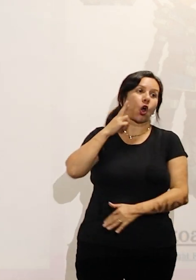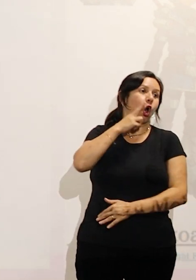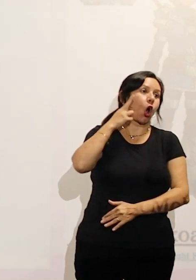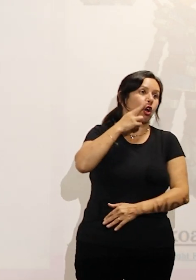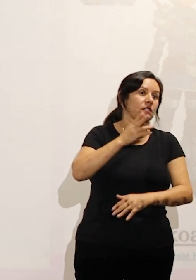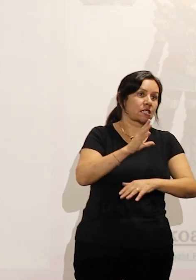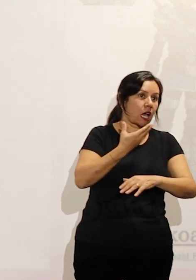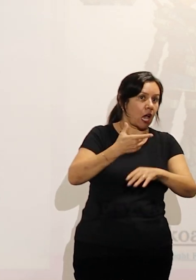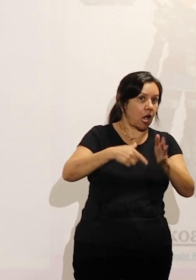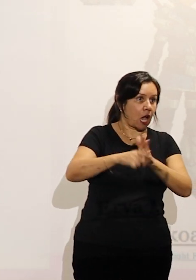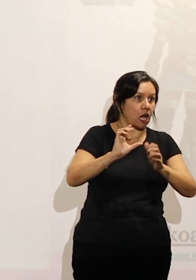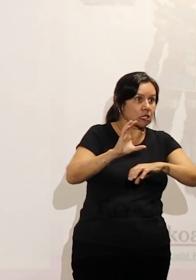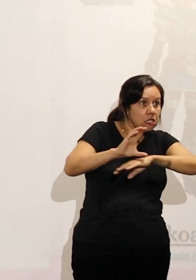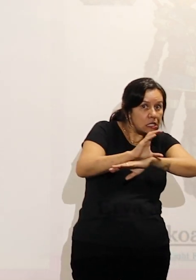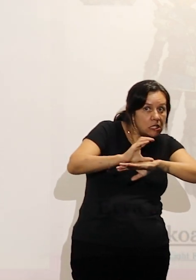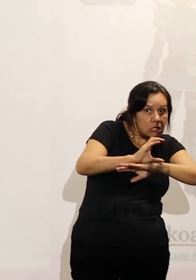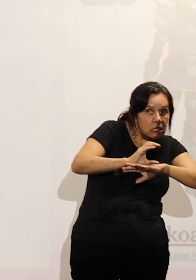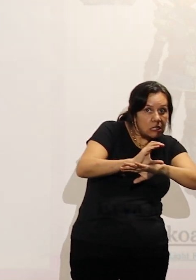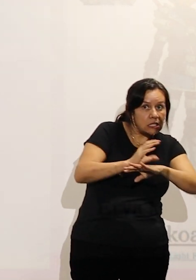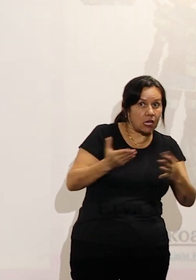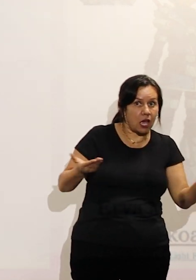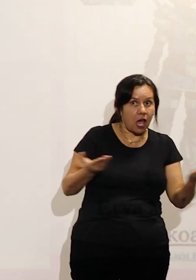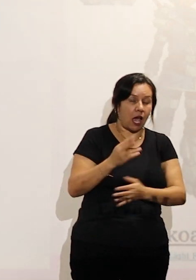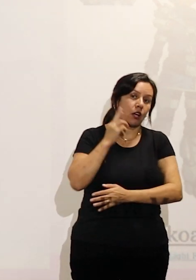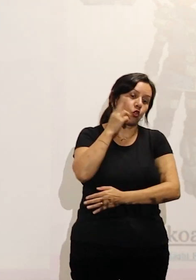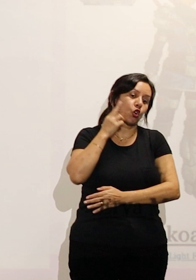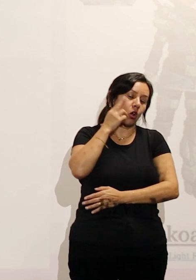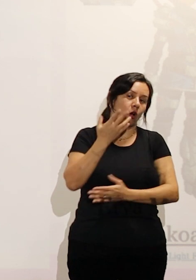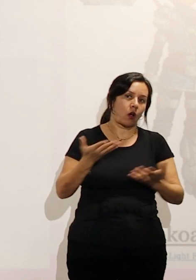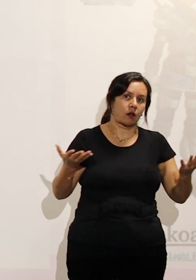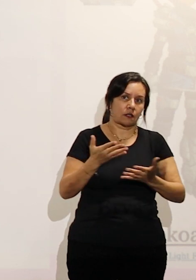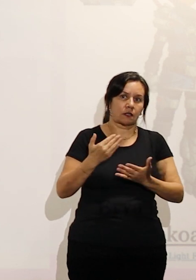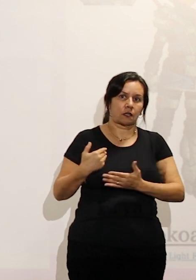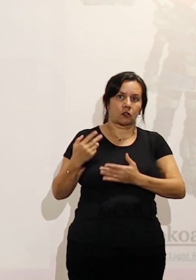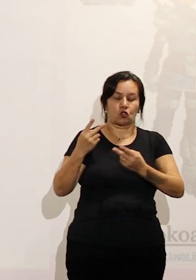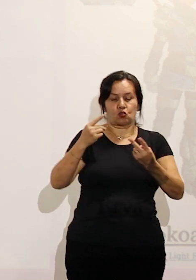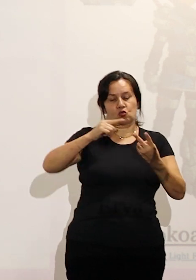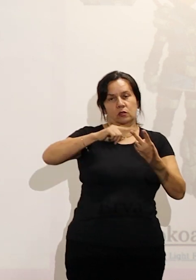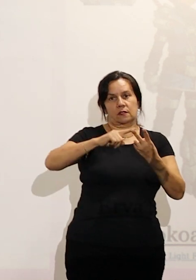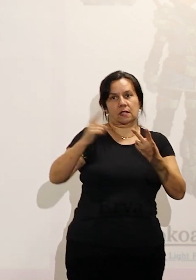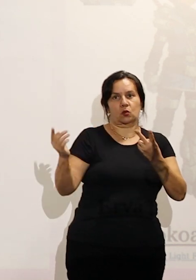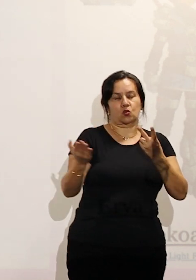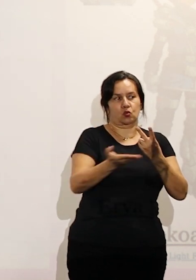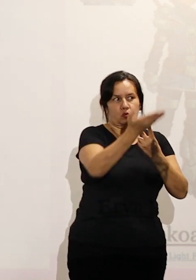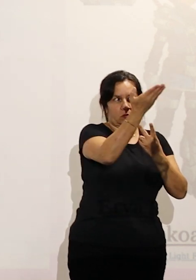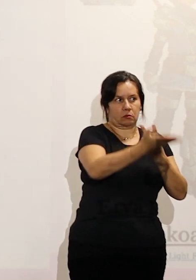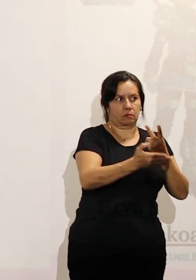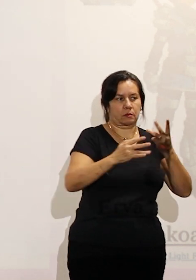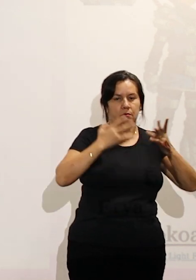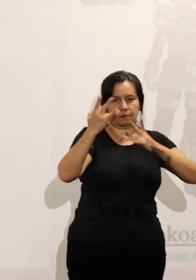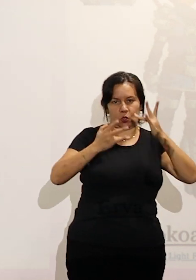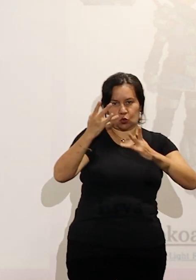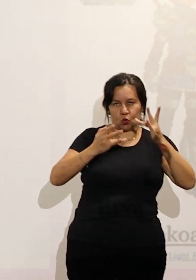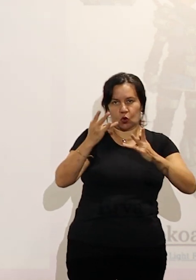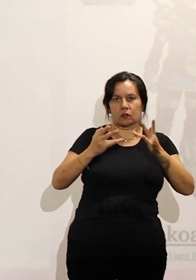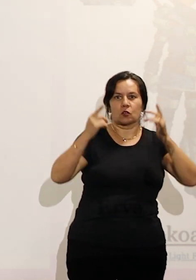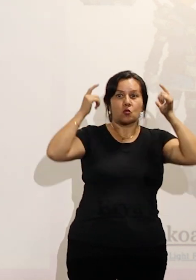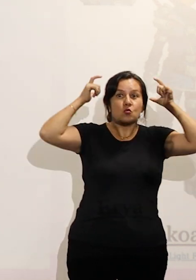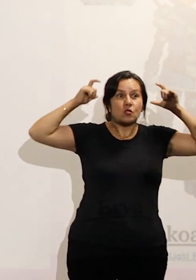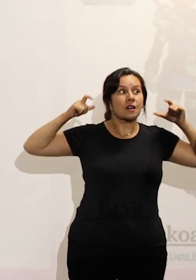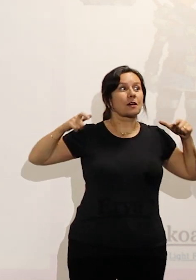cinza e era só rosa nos detalhes, né? O segundo é o personagem do meu noivo, só que ainda está com o cabelo comprido, eu tenho que editar o cabelo.